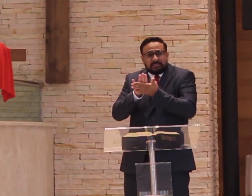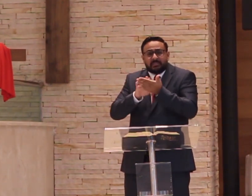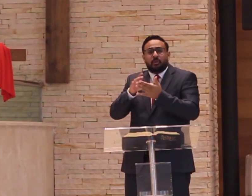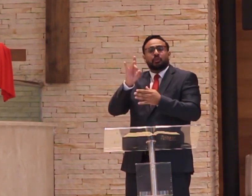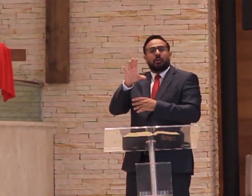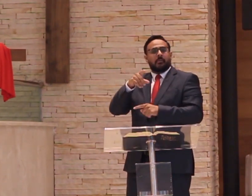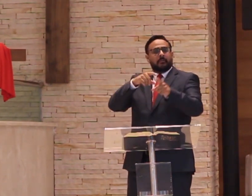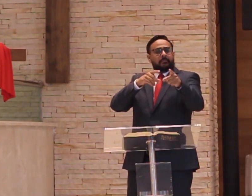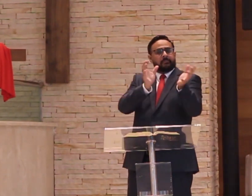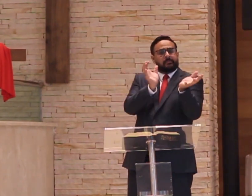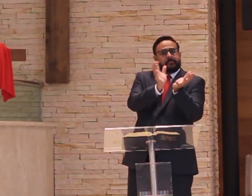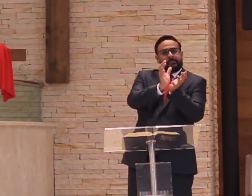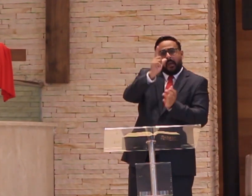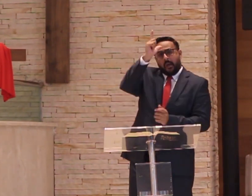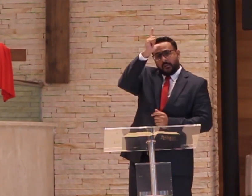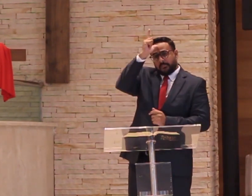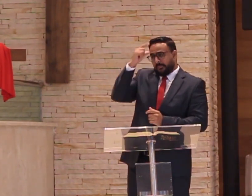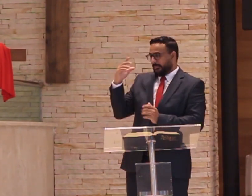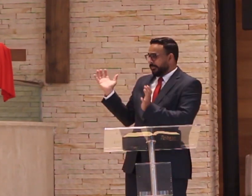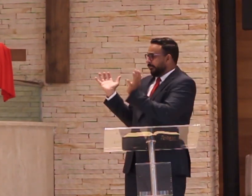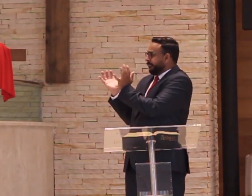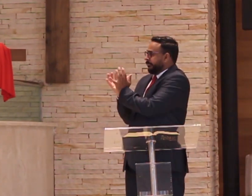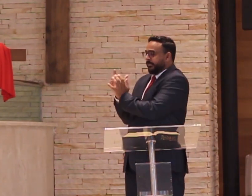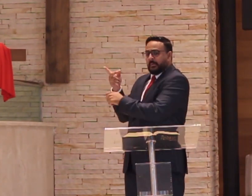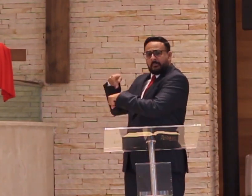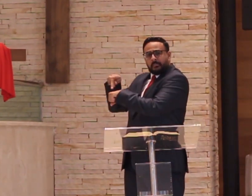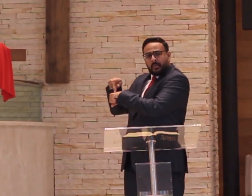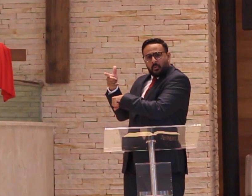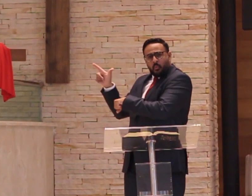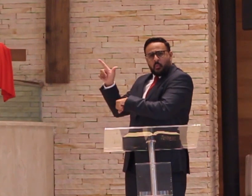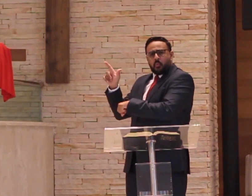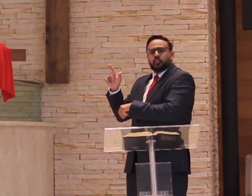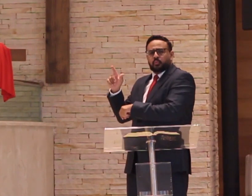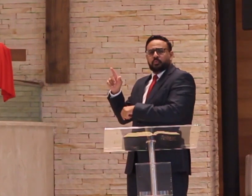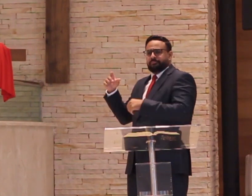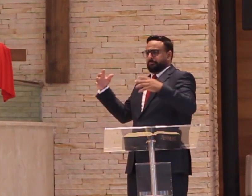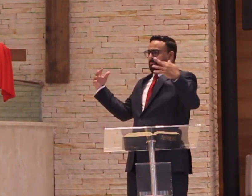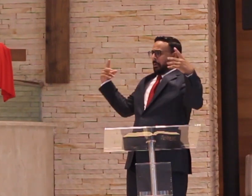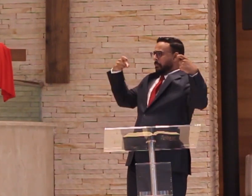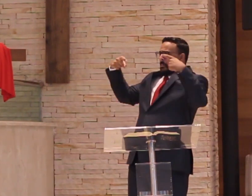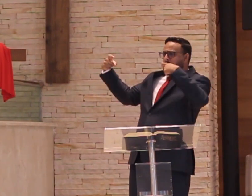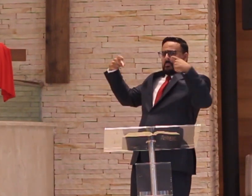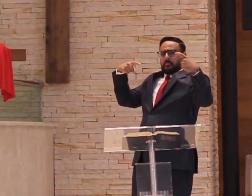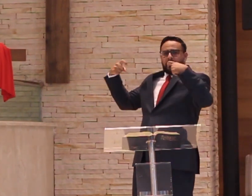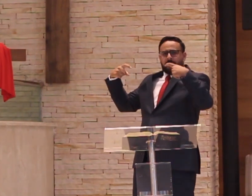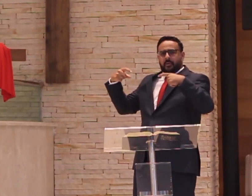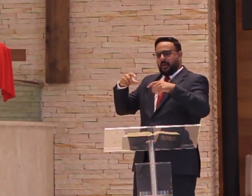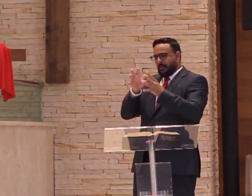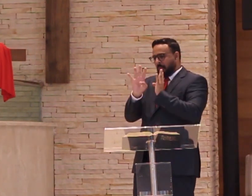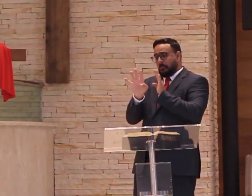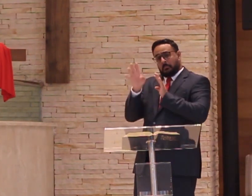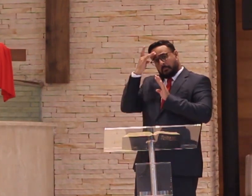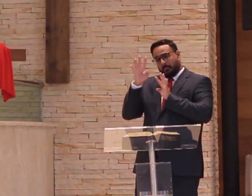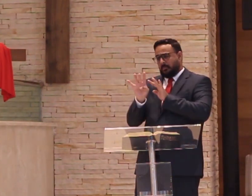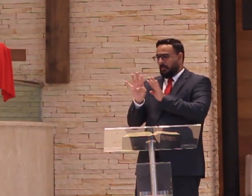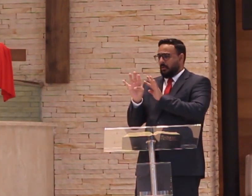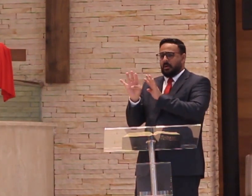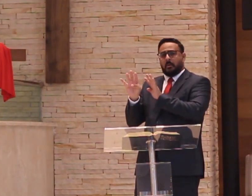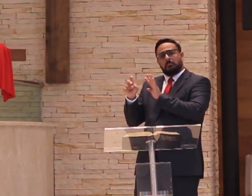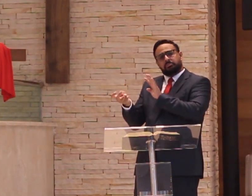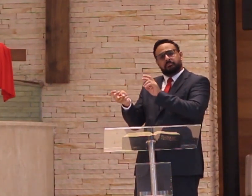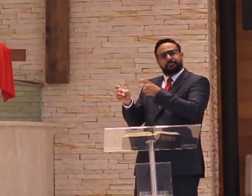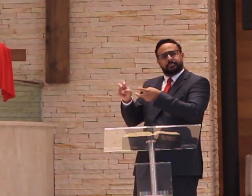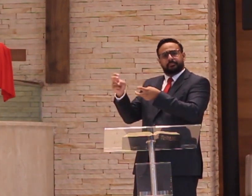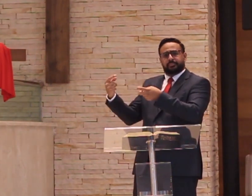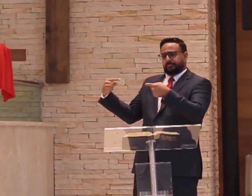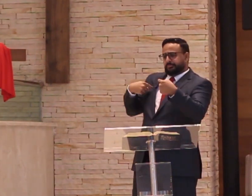que estavam fracas, elas precisavam sair daquele lugar. E a guerra estava